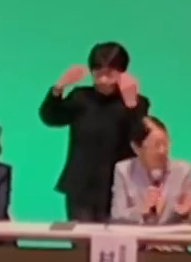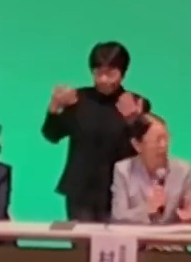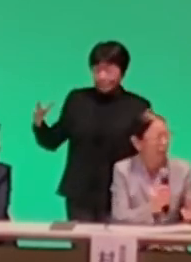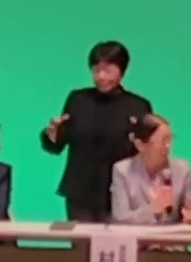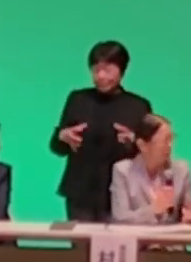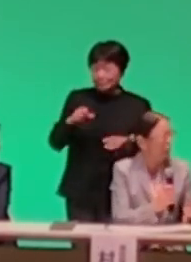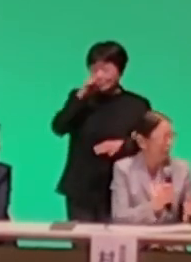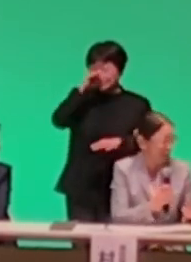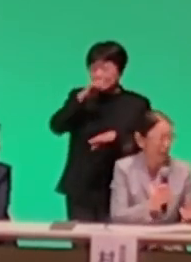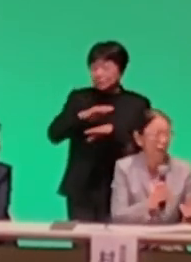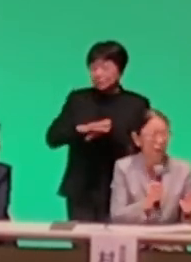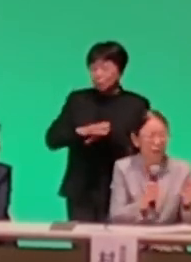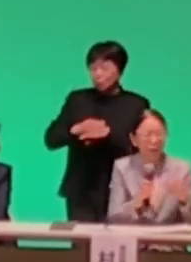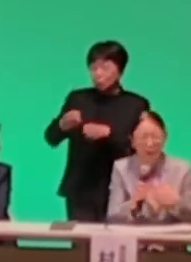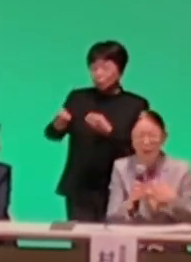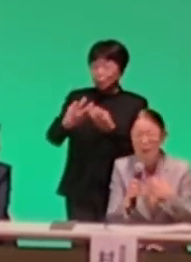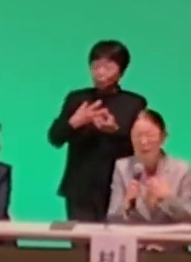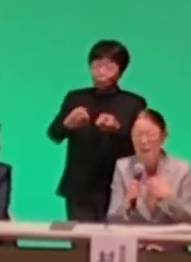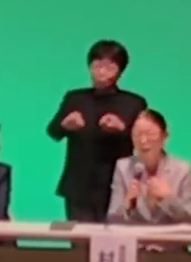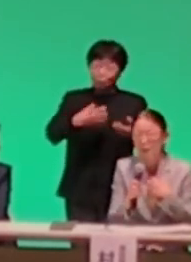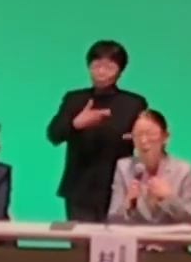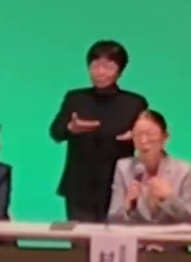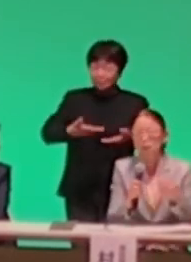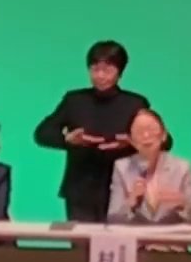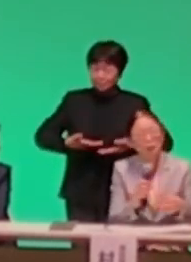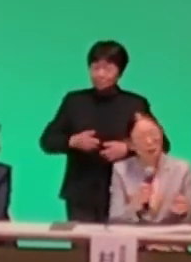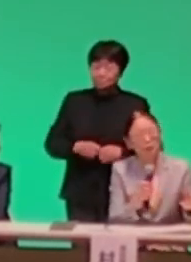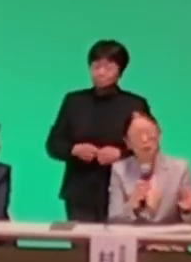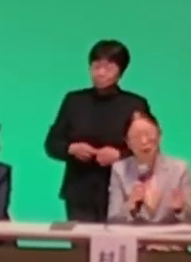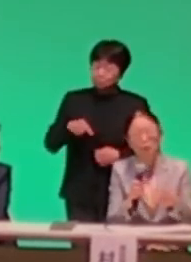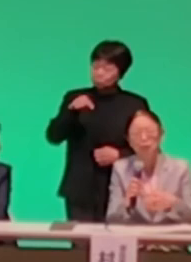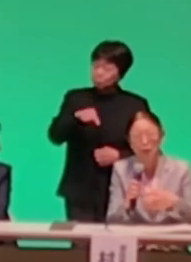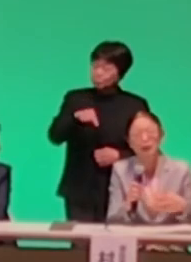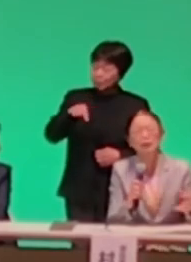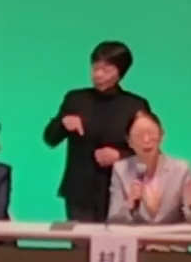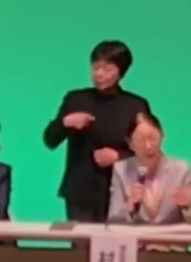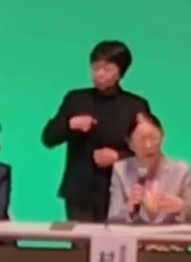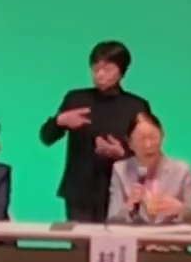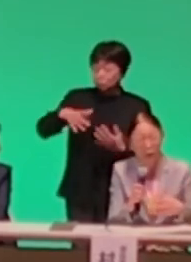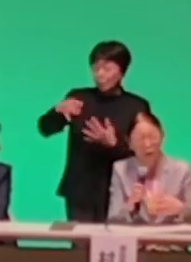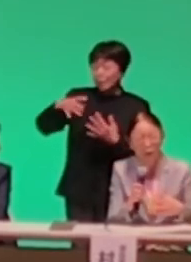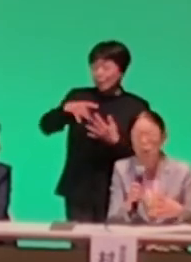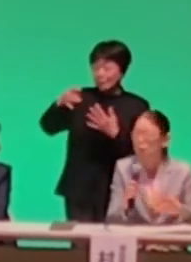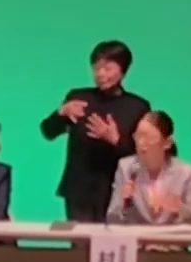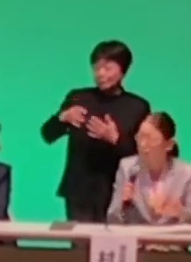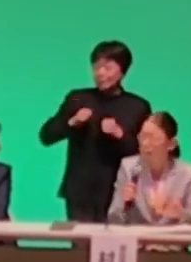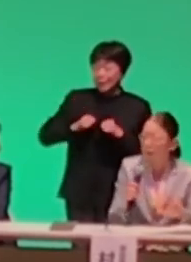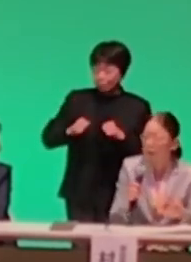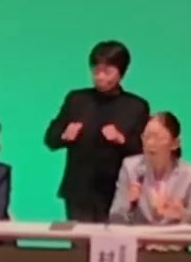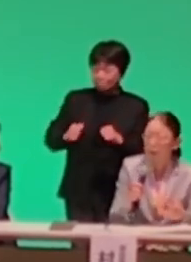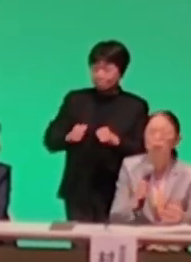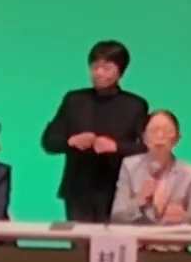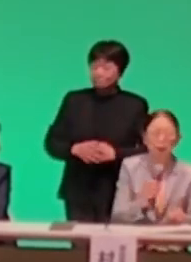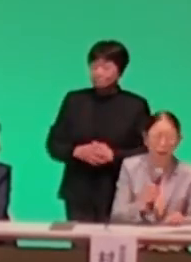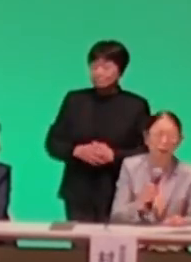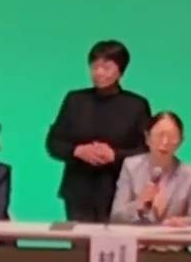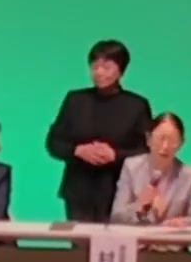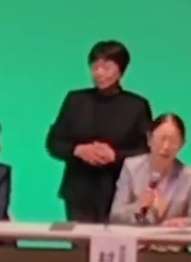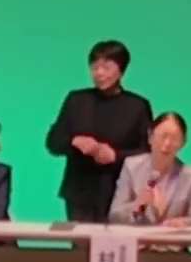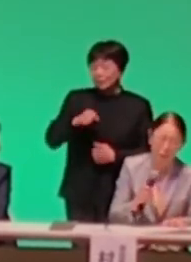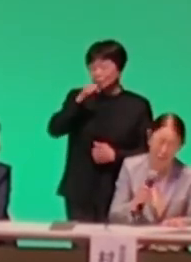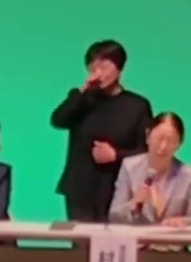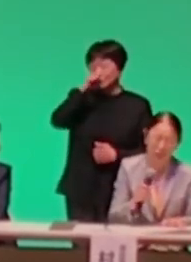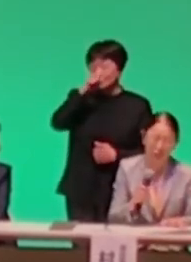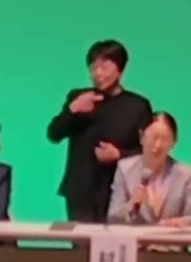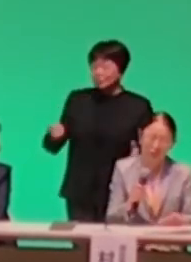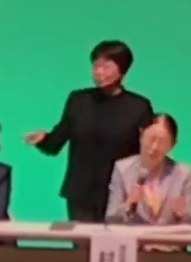なこうしたらいいって言ってくれて、その中で自分ができそうなことを選んでいけたっていうのがやっぱりすごい大きかった